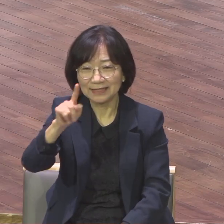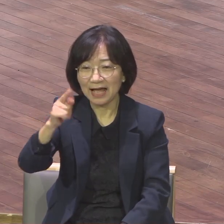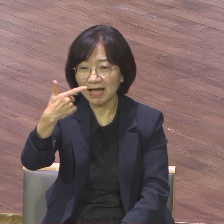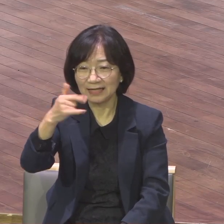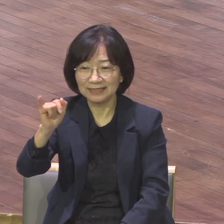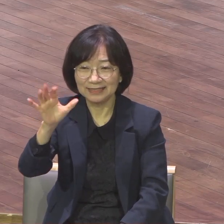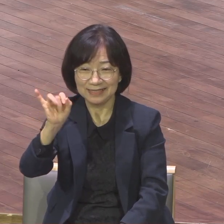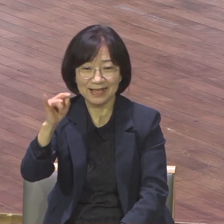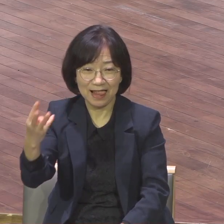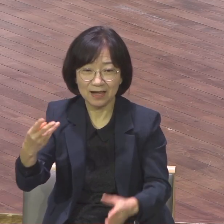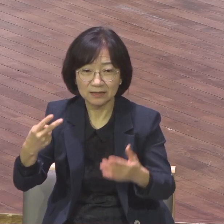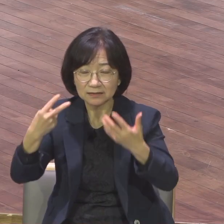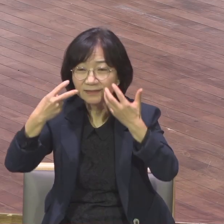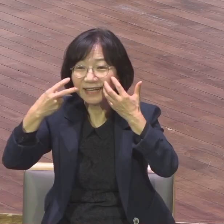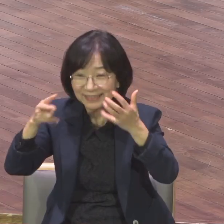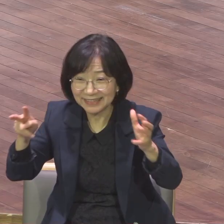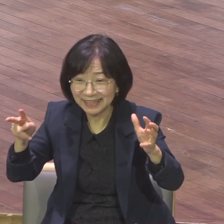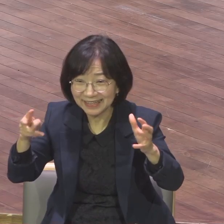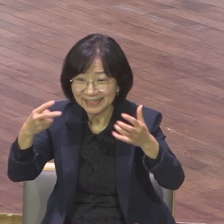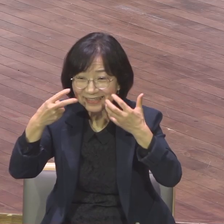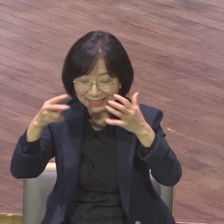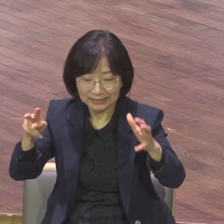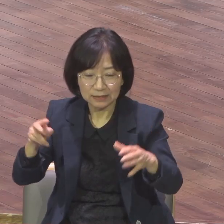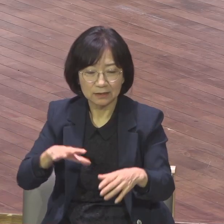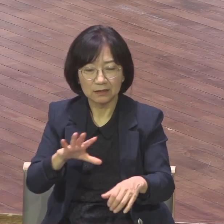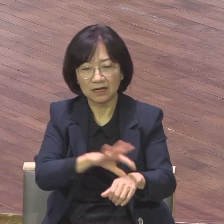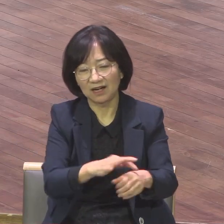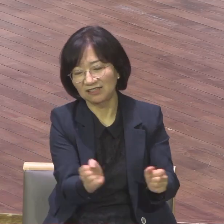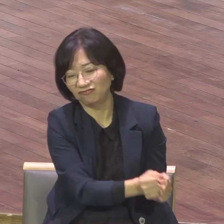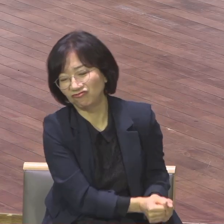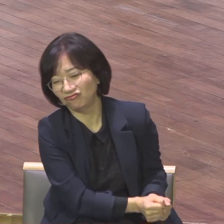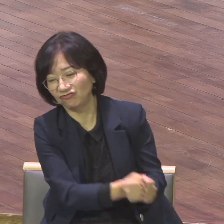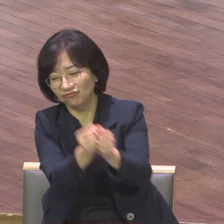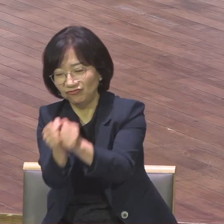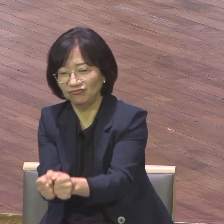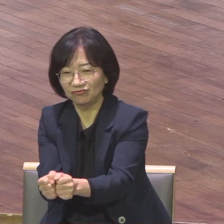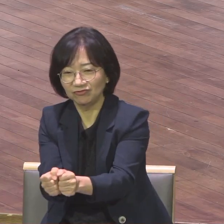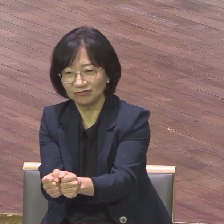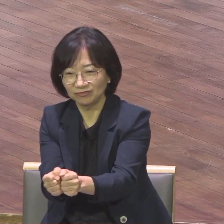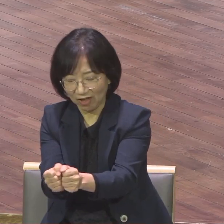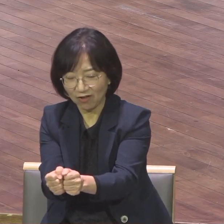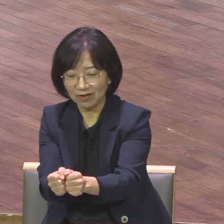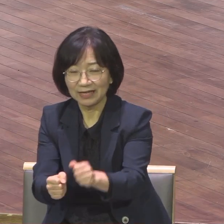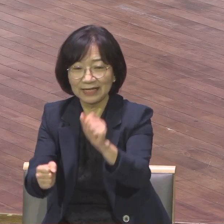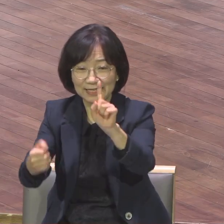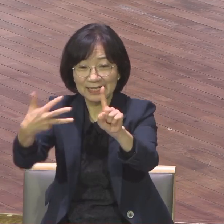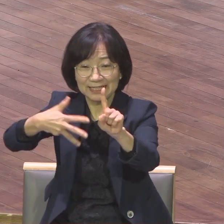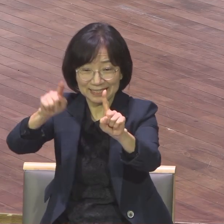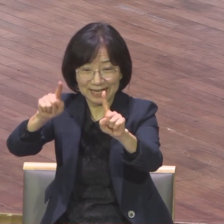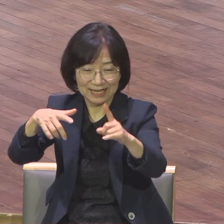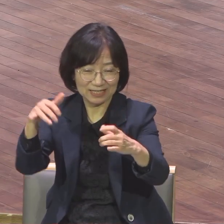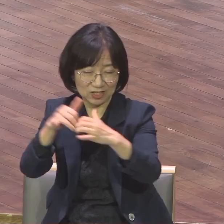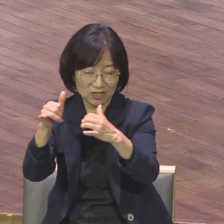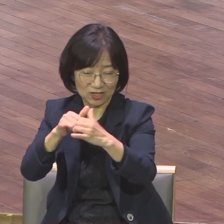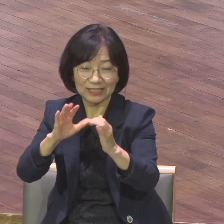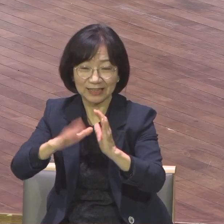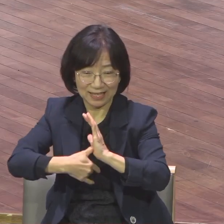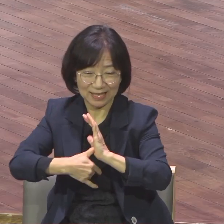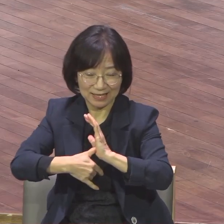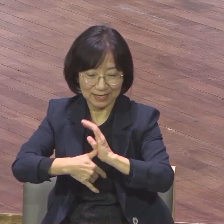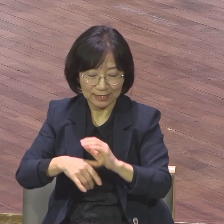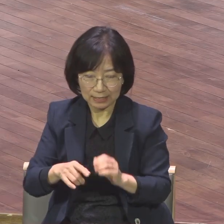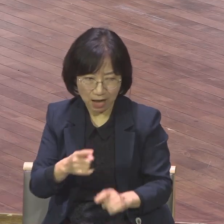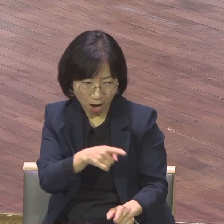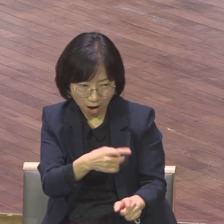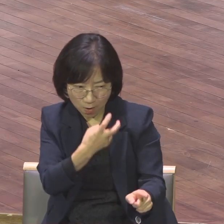이런 다니엘, 그때는 어리지요. 그러니까 포로로 잡혀갈 때가 1차 바벨론 공격 때 다니엘부터 그렇게